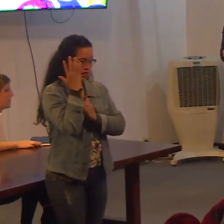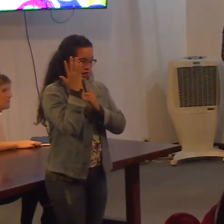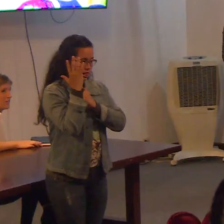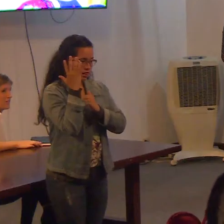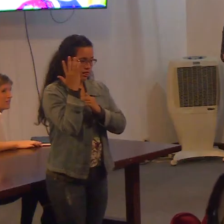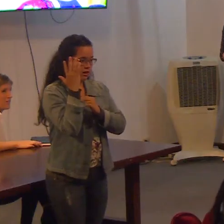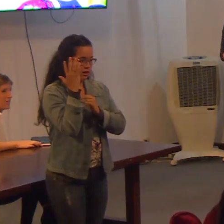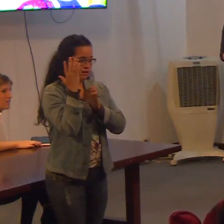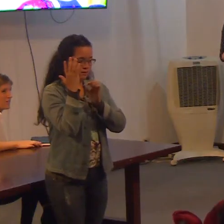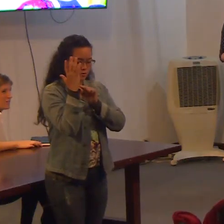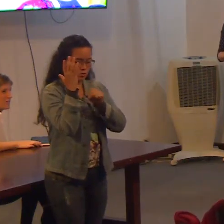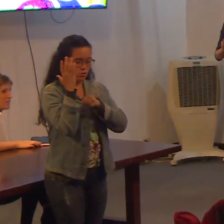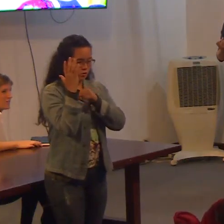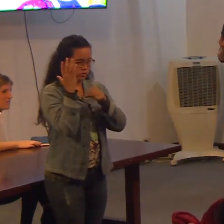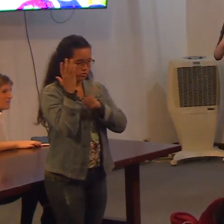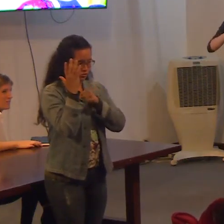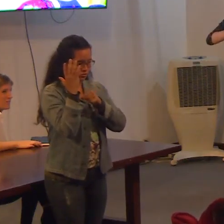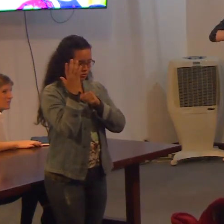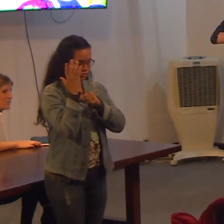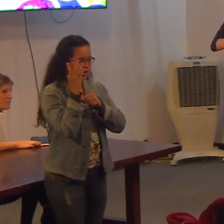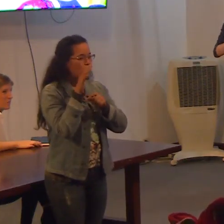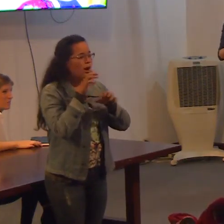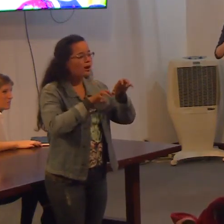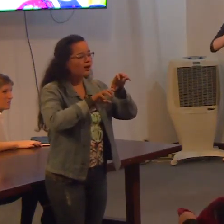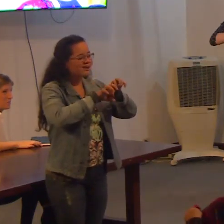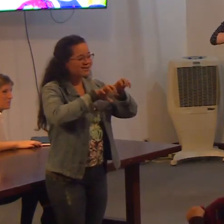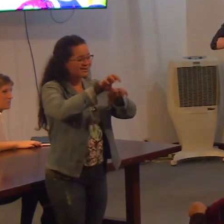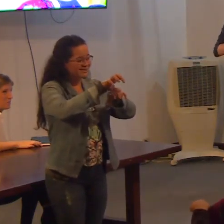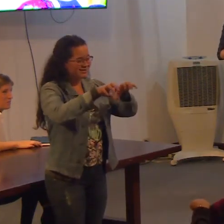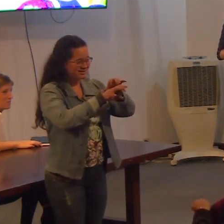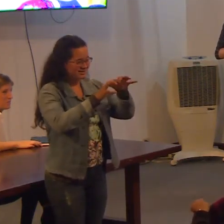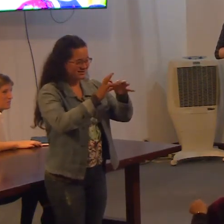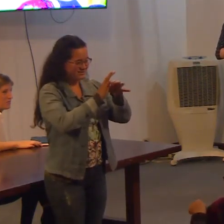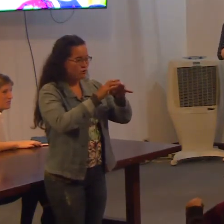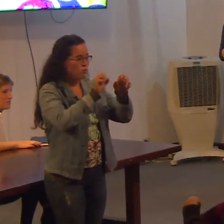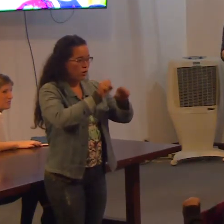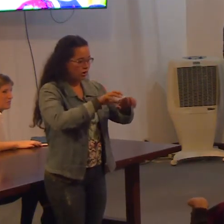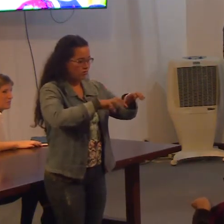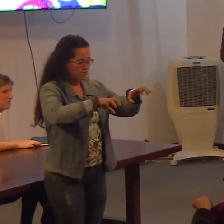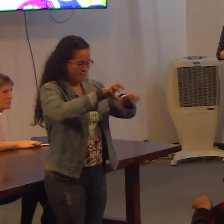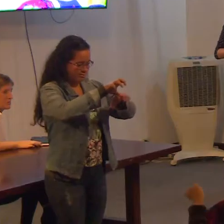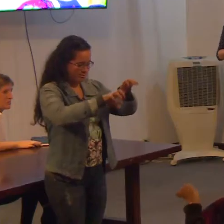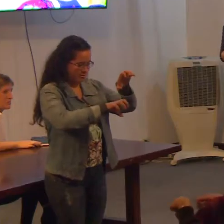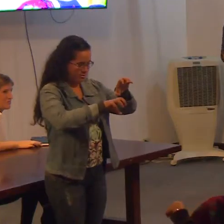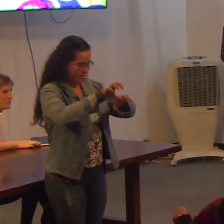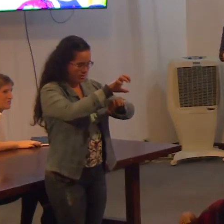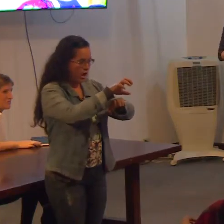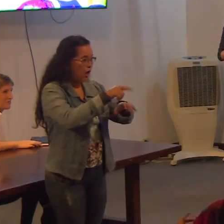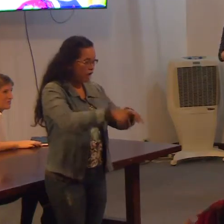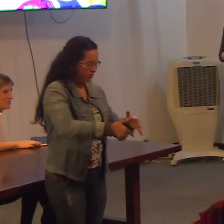cada figura. Entonces es como un rompecabezas, se puede armar. Y cuenta con una